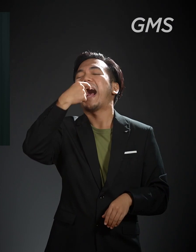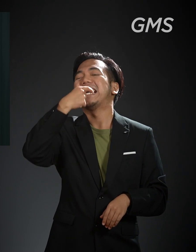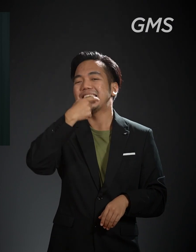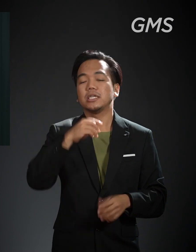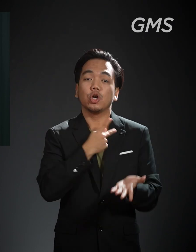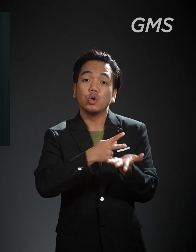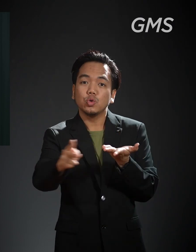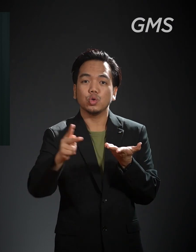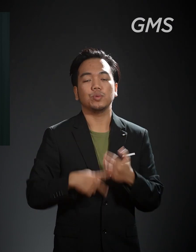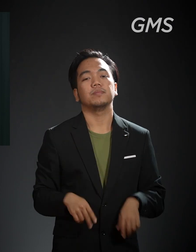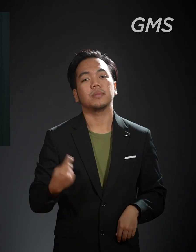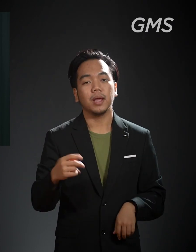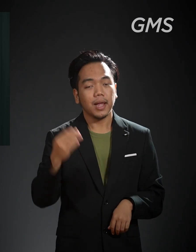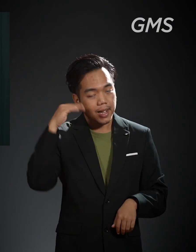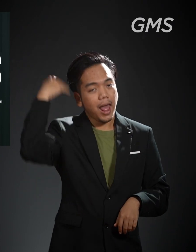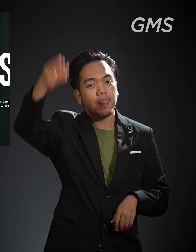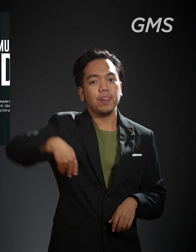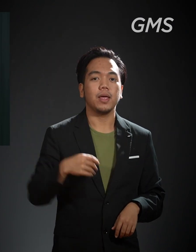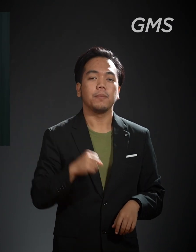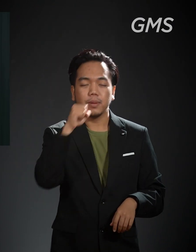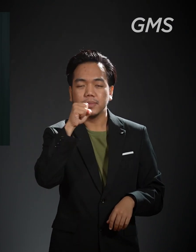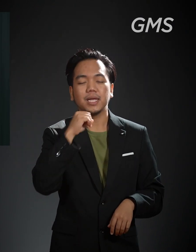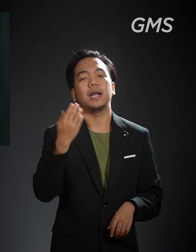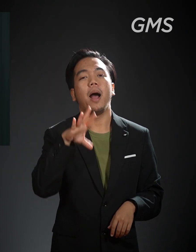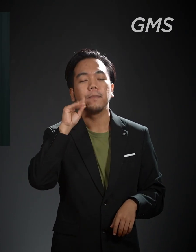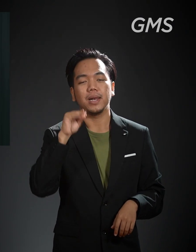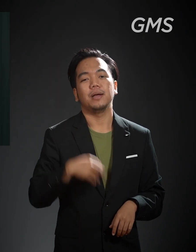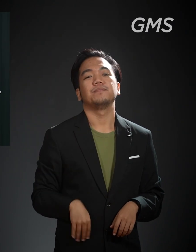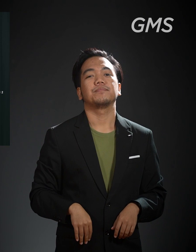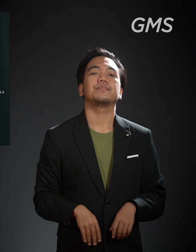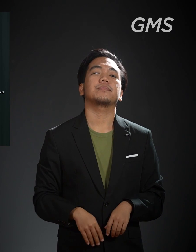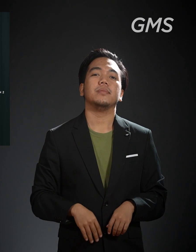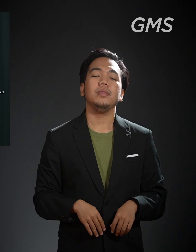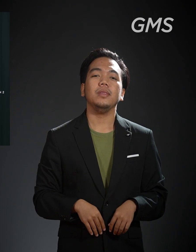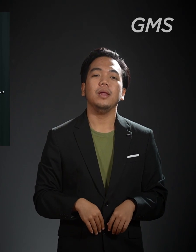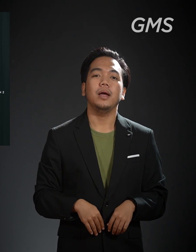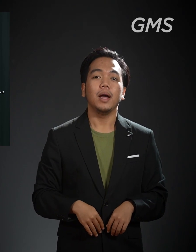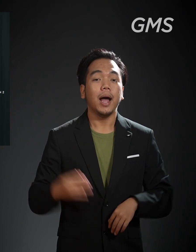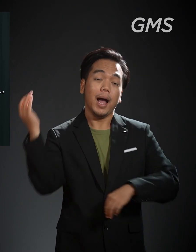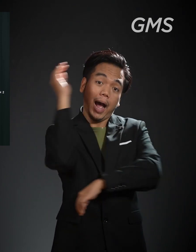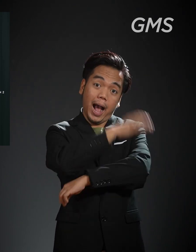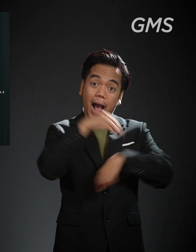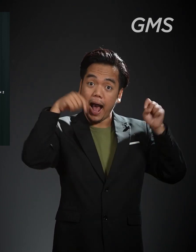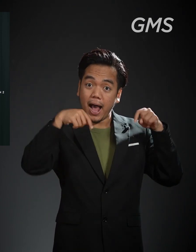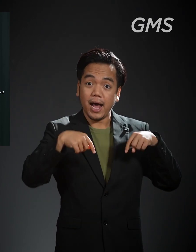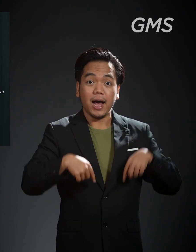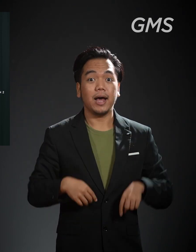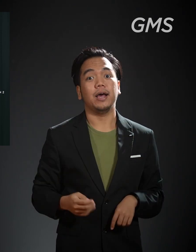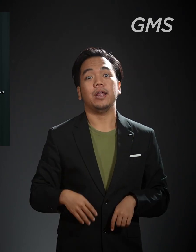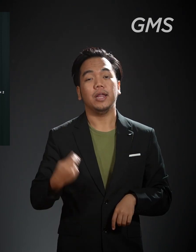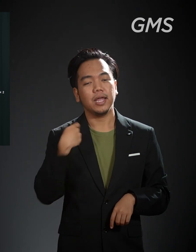akan diarahkan oleh pembicara. Dan saudaraku yang dikasih oleh Tuhan, di dalam ibadah ini Anda juga diberi kesempatan untuk